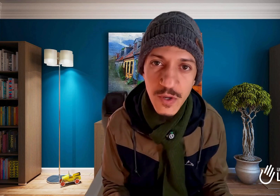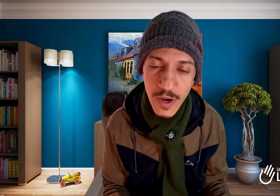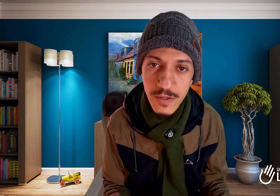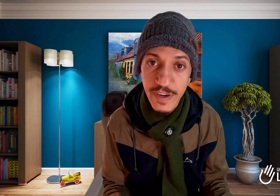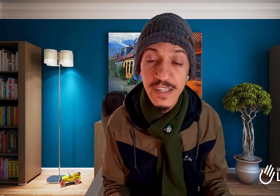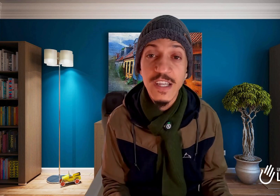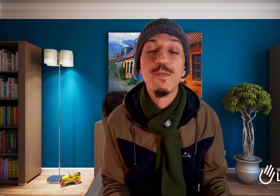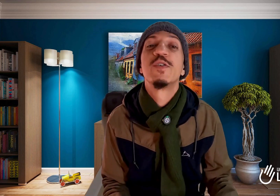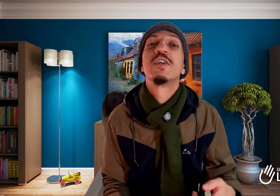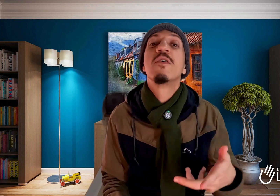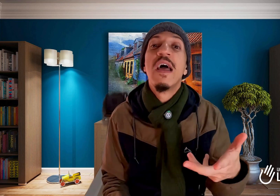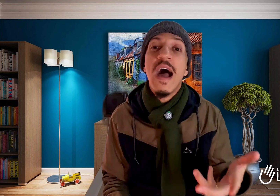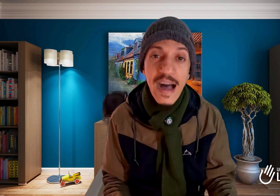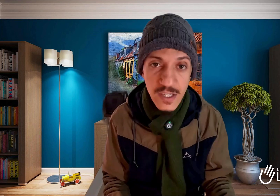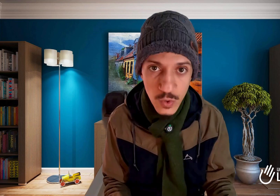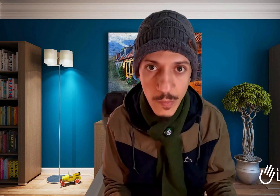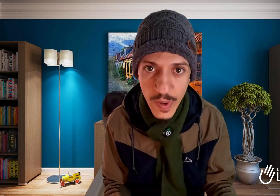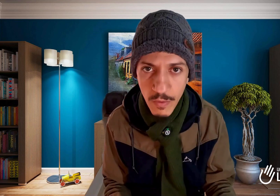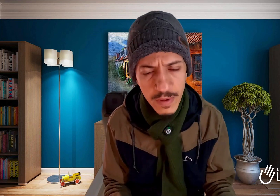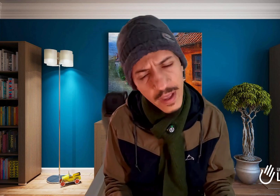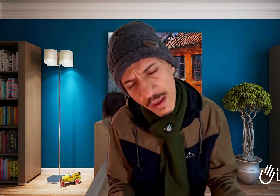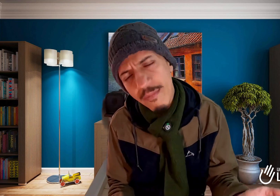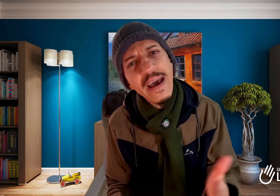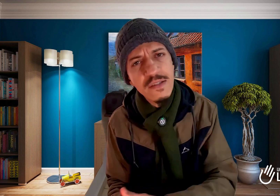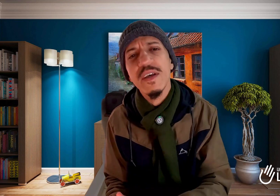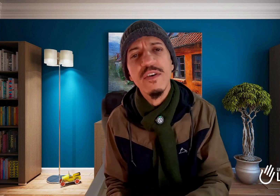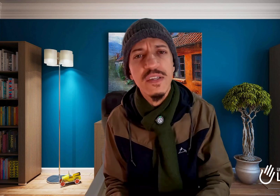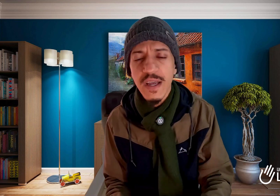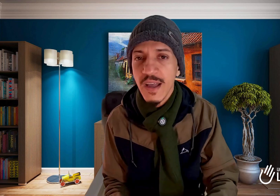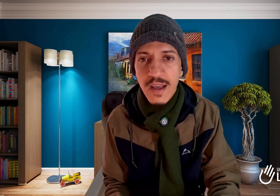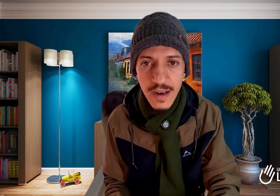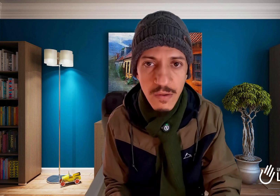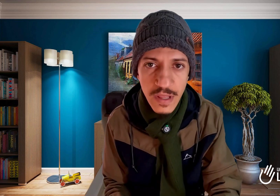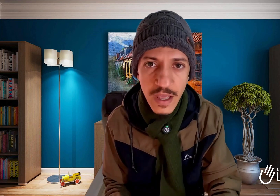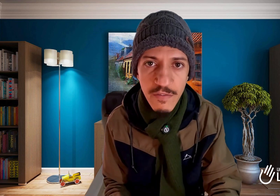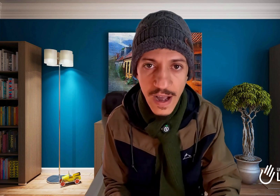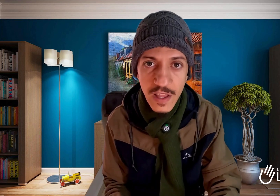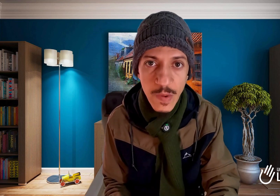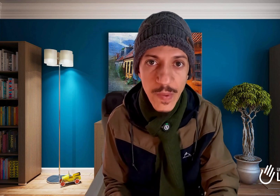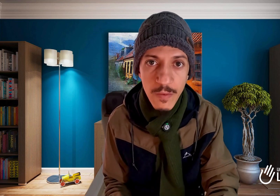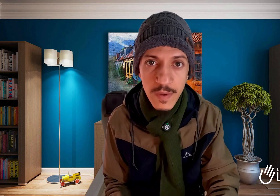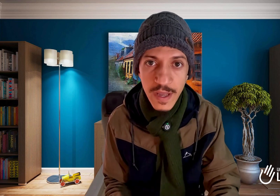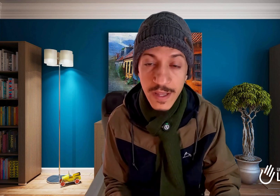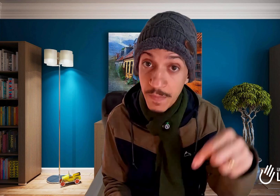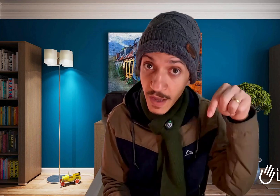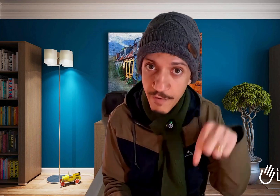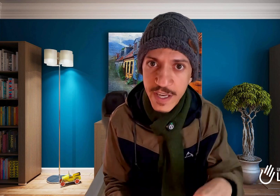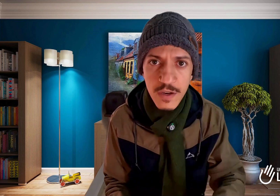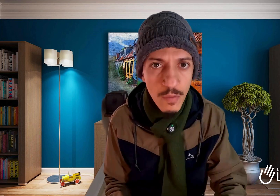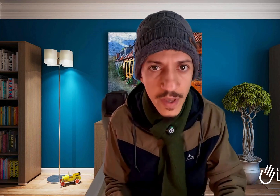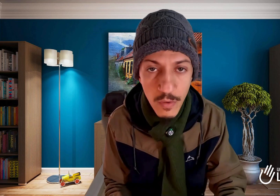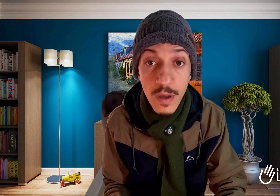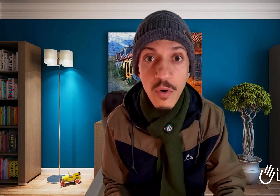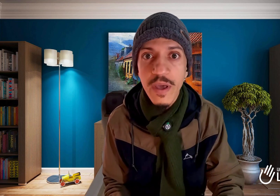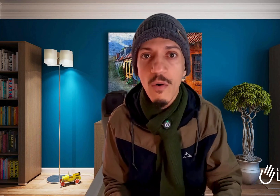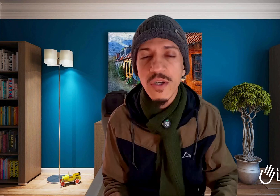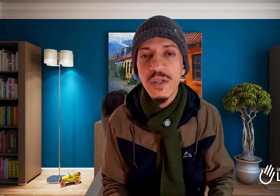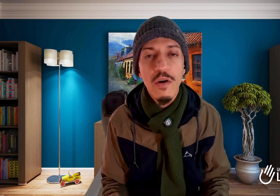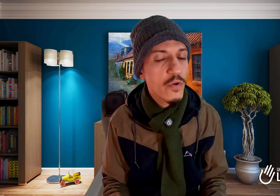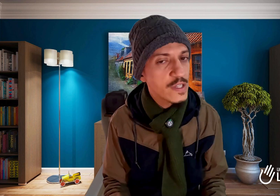vai ser respondido a sua pergunta. E mesmo que você não tenha enviado nenhuma pergunta ainda, fique aqui comigo, porque hoje eu vou responder